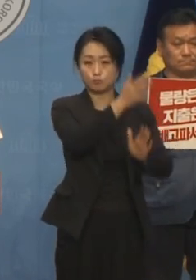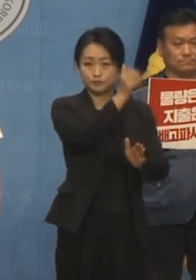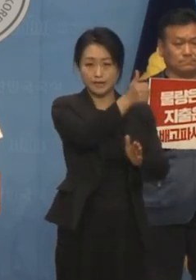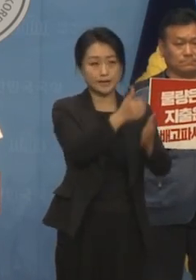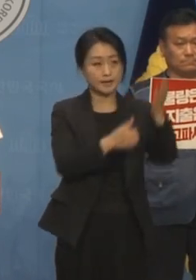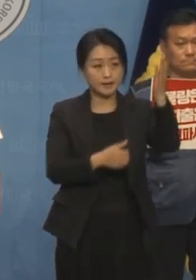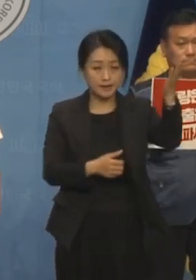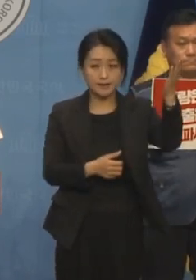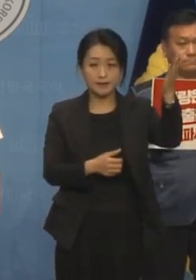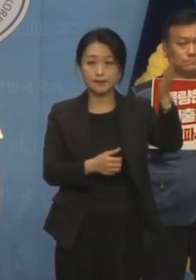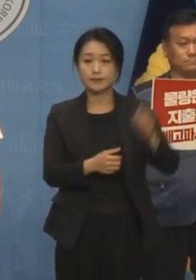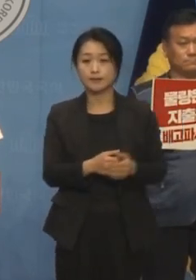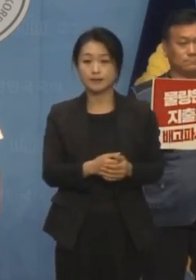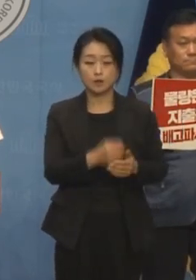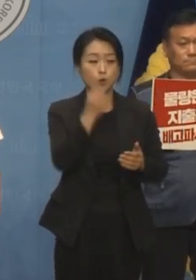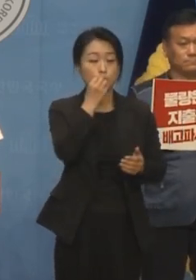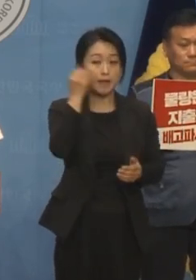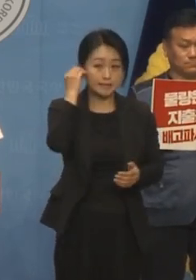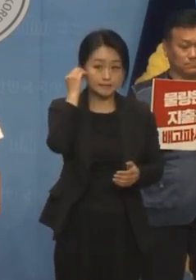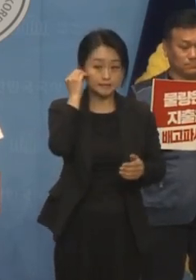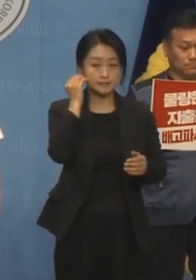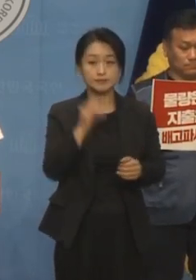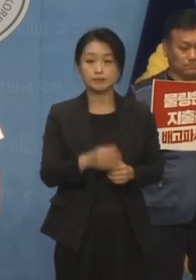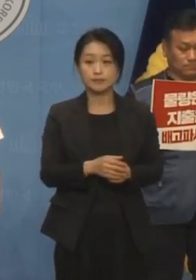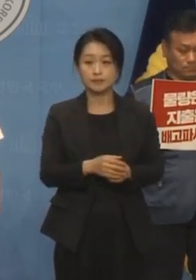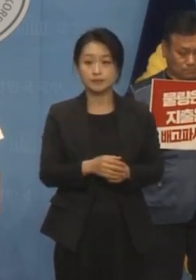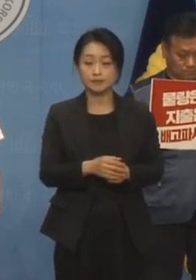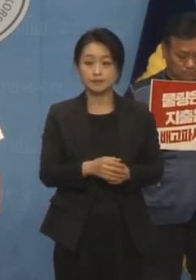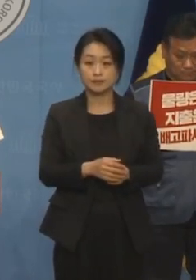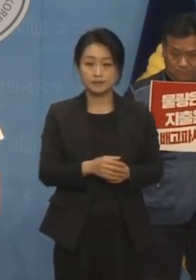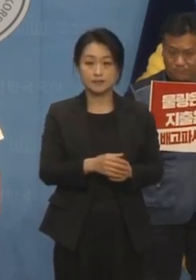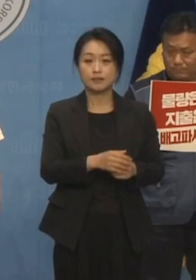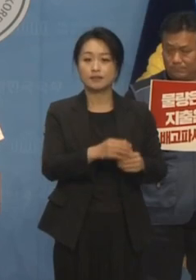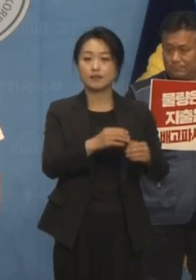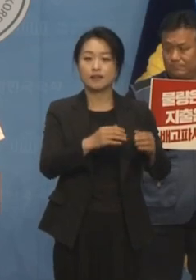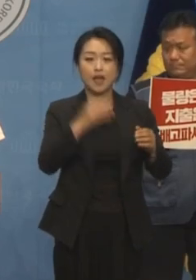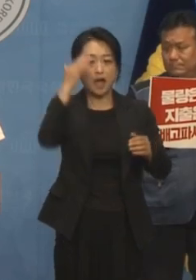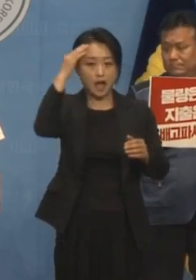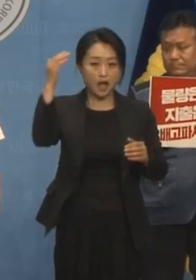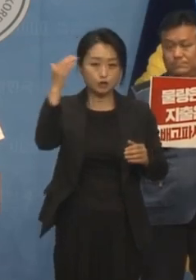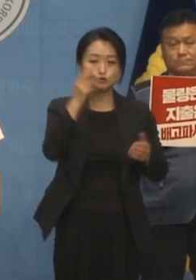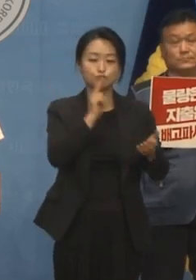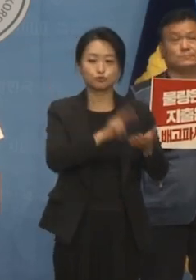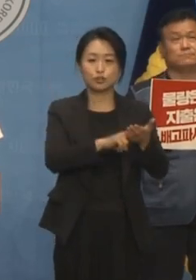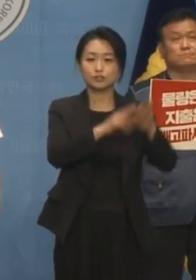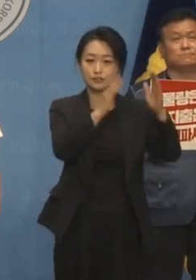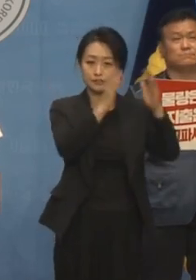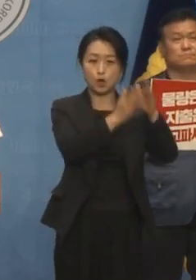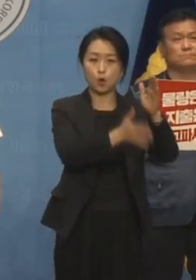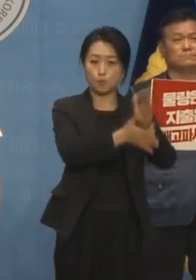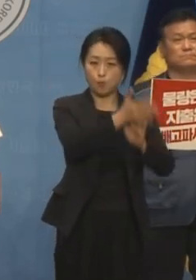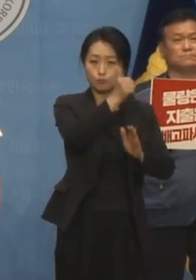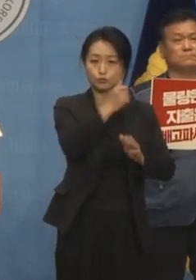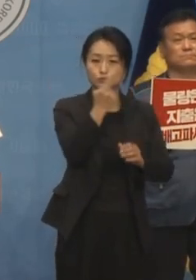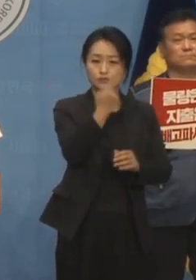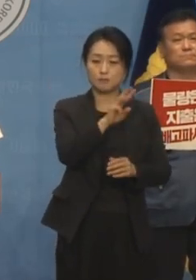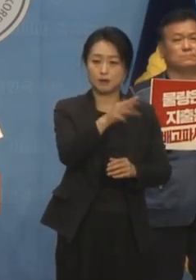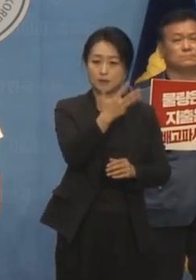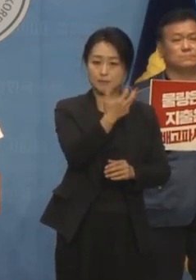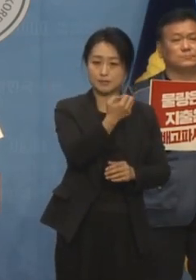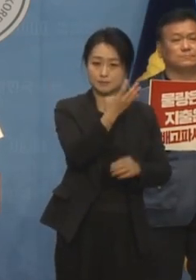본부장은 우정사업본부 홈페이지에 대한민국 우정사업본부는 1884년